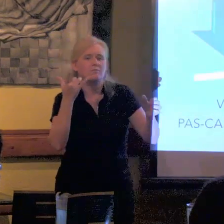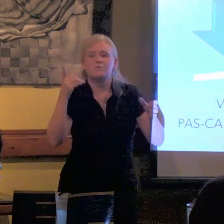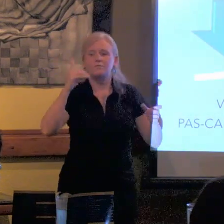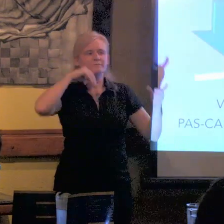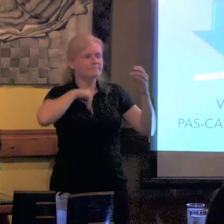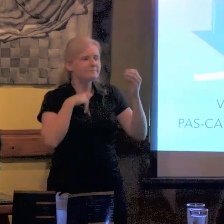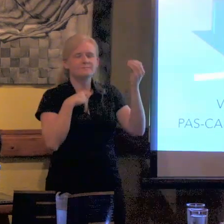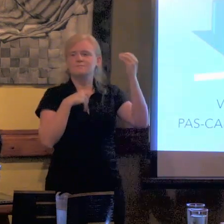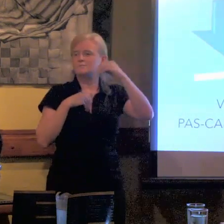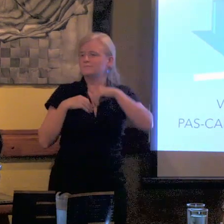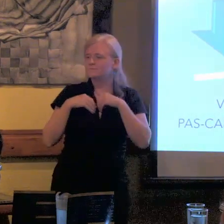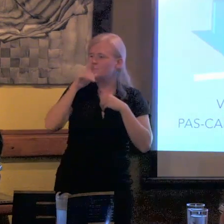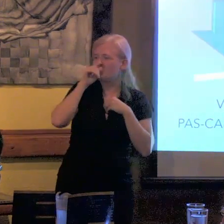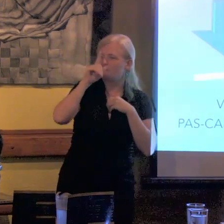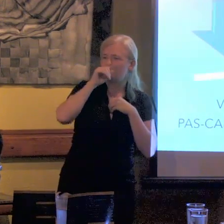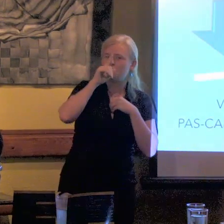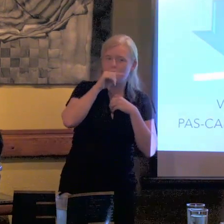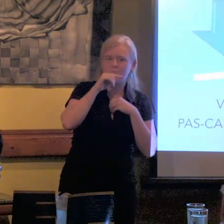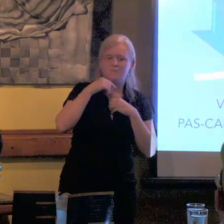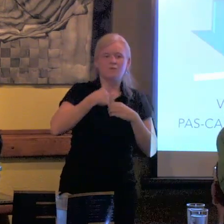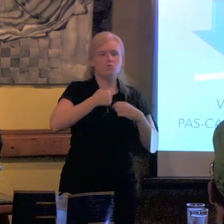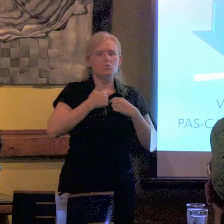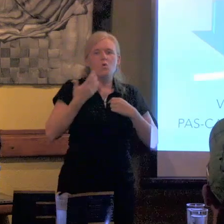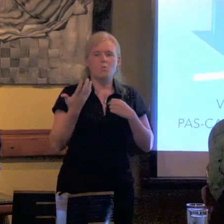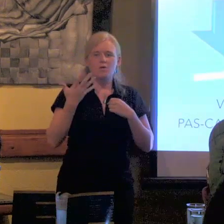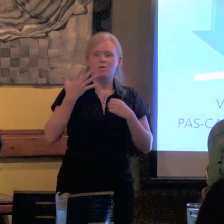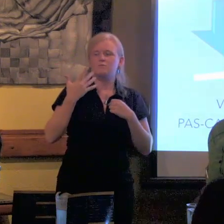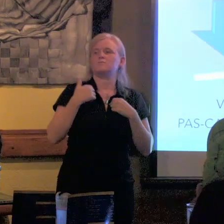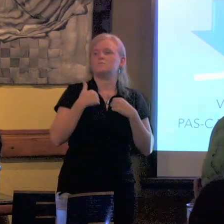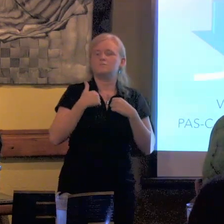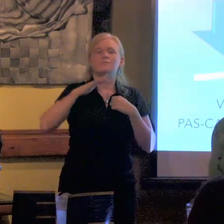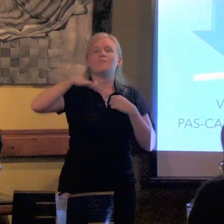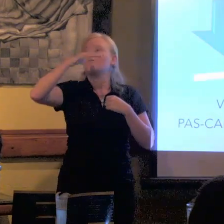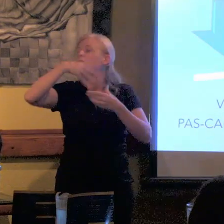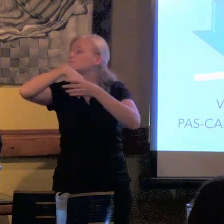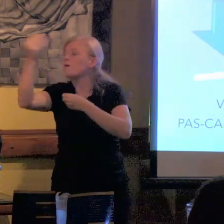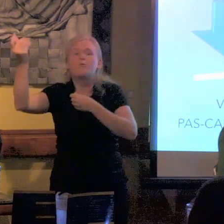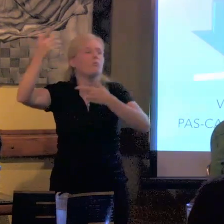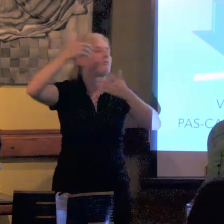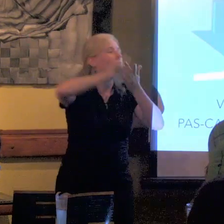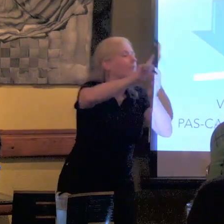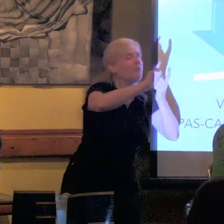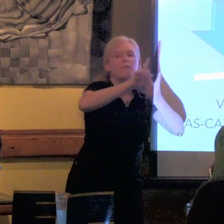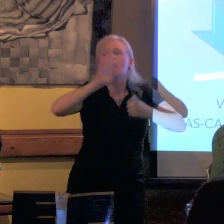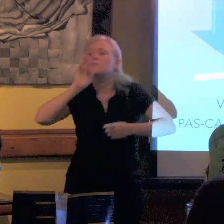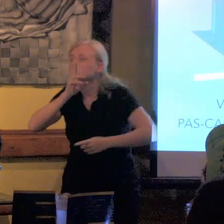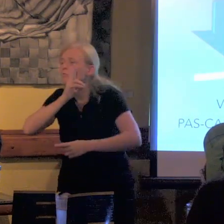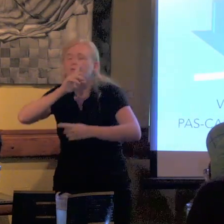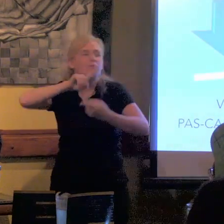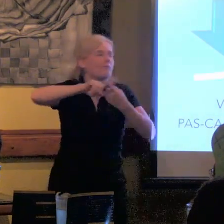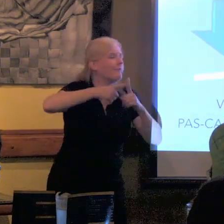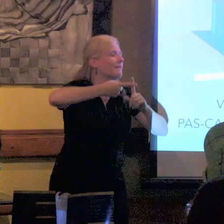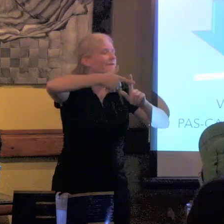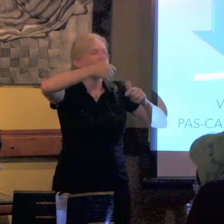Alors, elle va faire quelques choix, comme elle va faire des choix de carrière en fonction de toutes ces choses qu'on lui a reflétées finalement tout